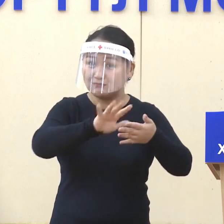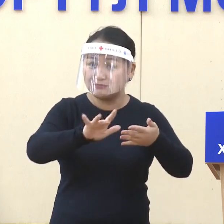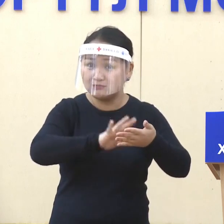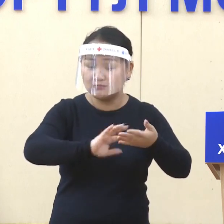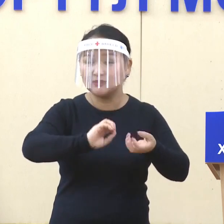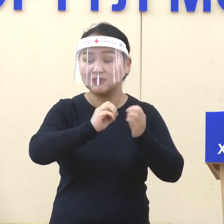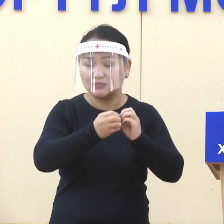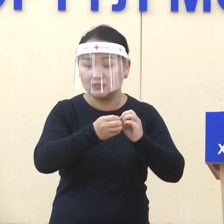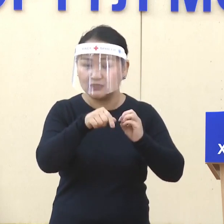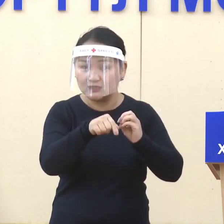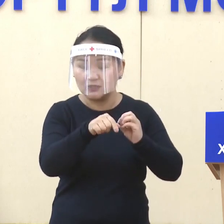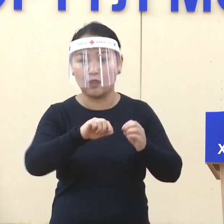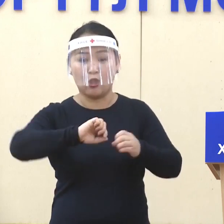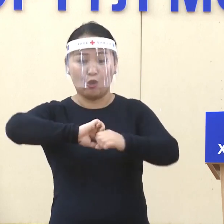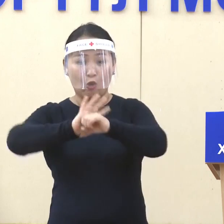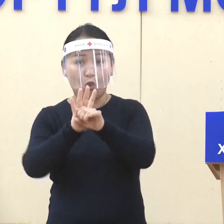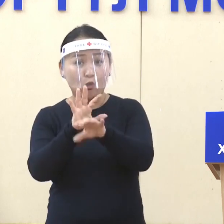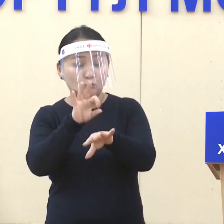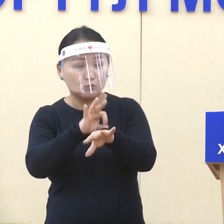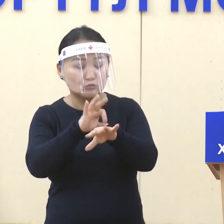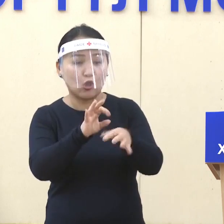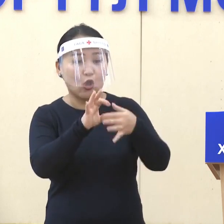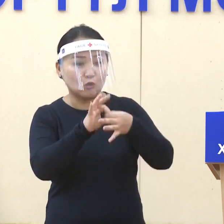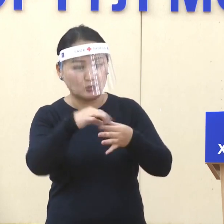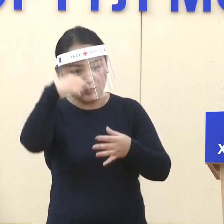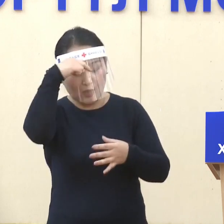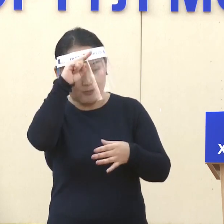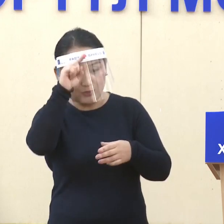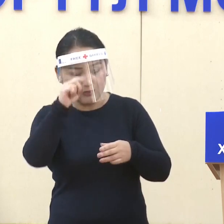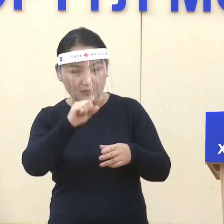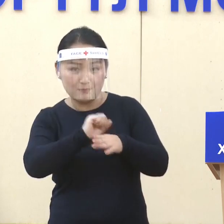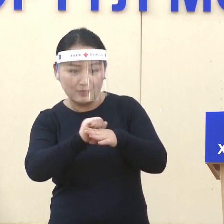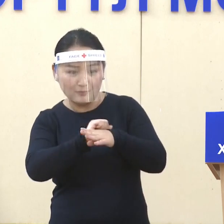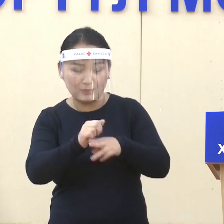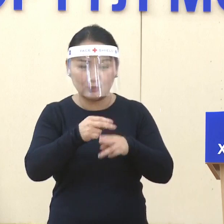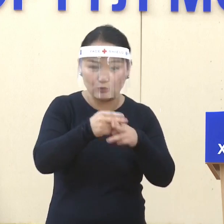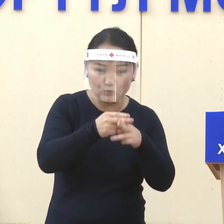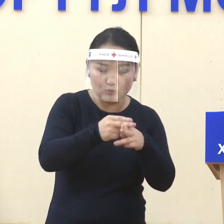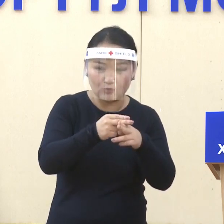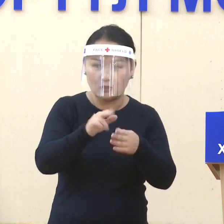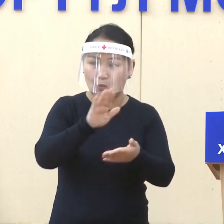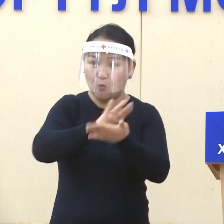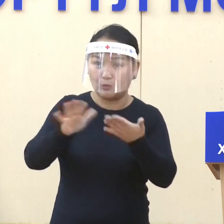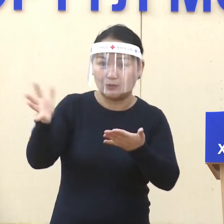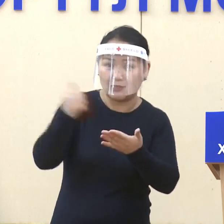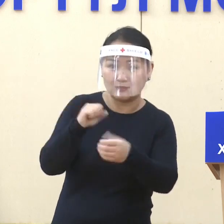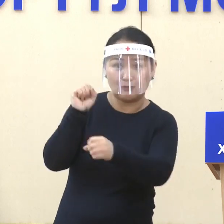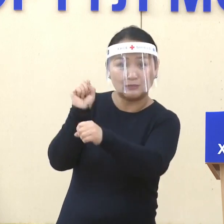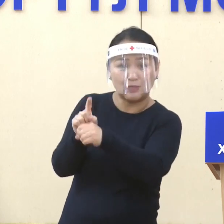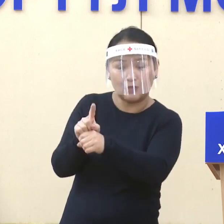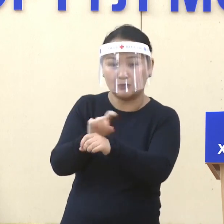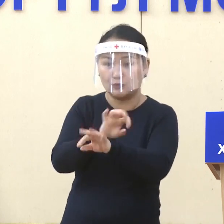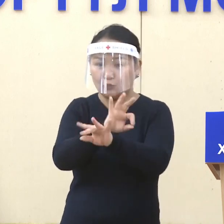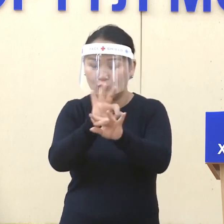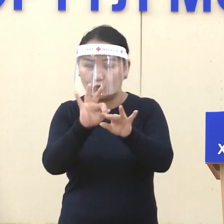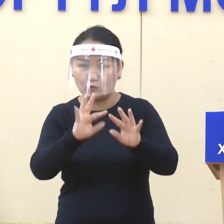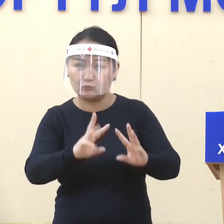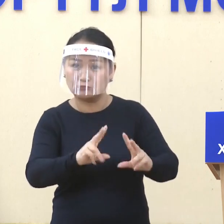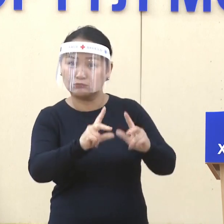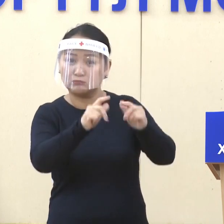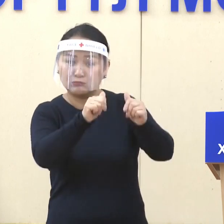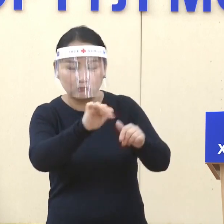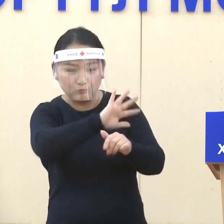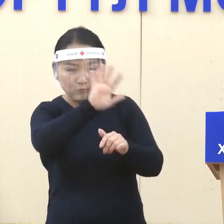үед эмнэлгийн тоног төхөөрөмжийн худалдан авалт төлөвлөлт дахин хуваарлалтыг онцгой байдлын үед болон нөхөн сэргээх үе шатанд